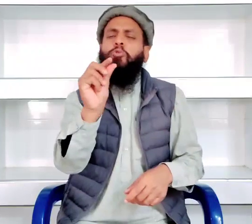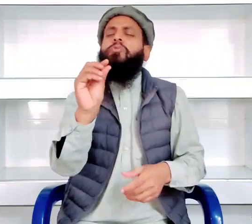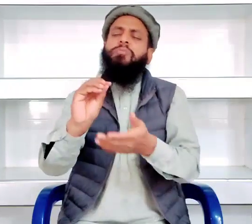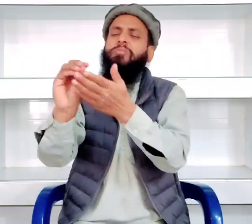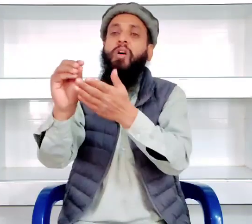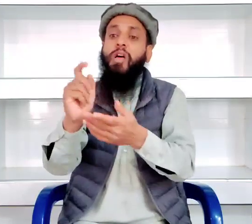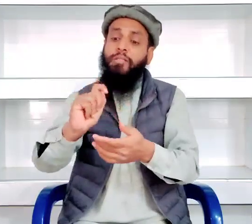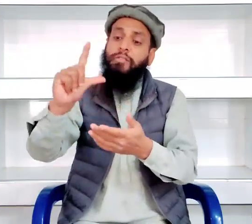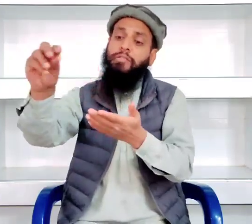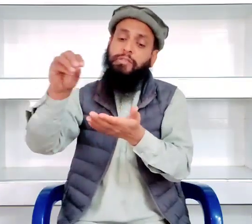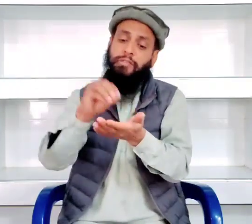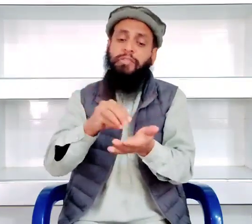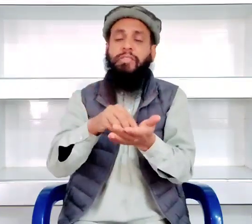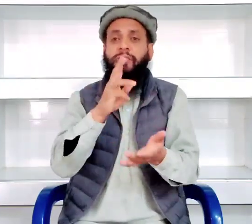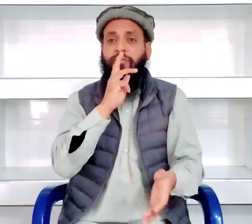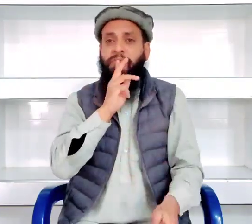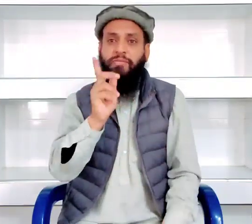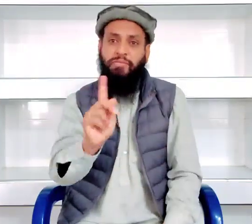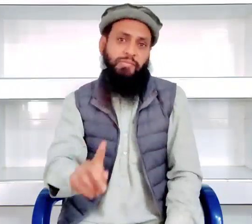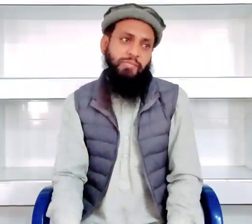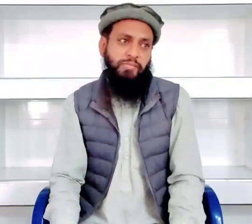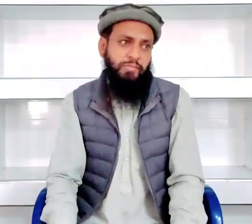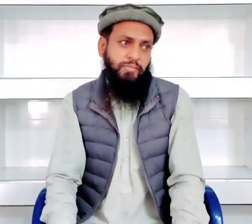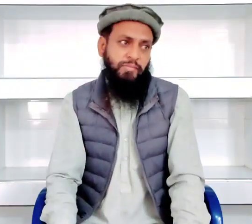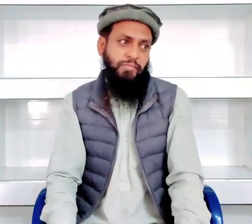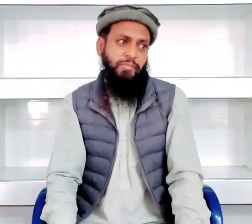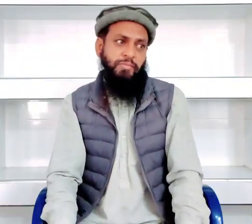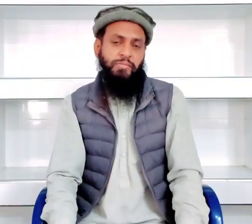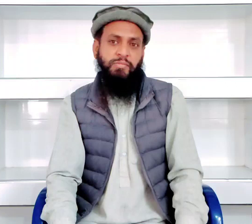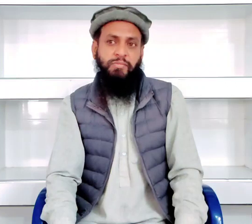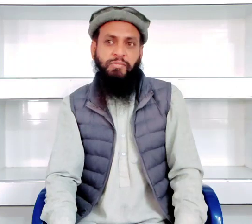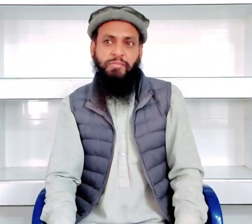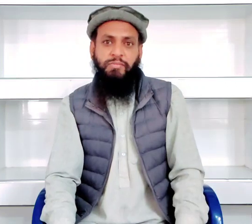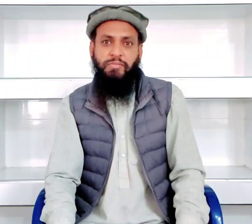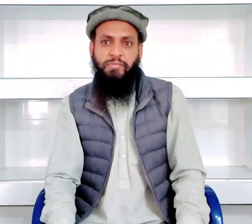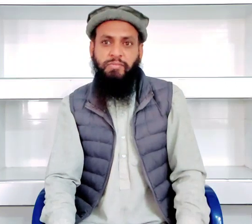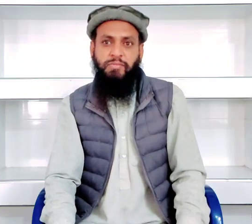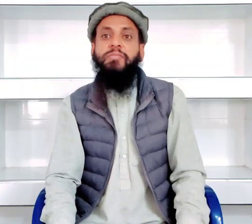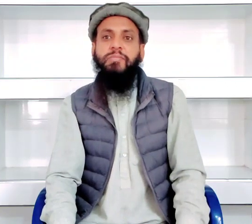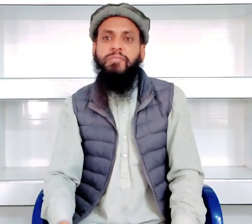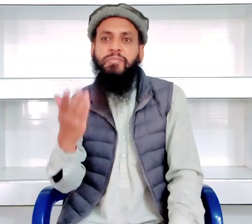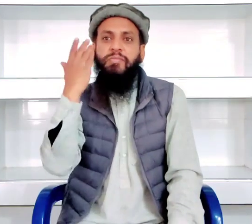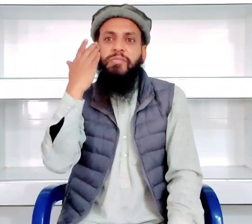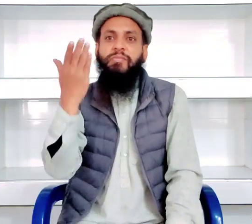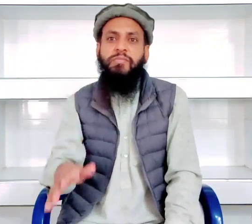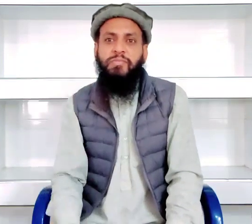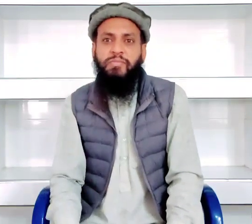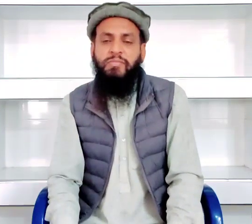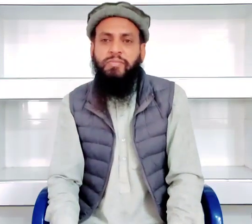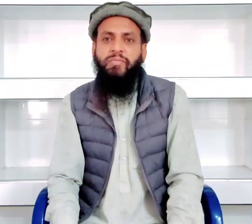کوئی بندہ اپنی پہلی دی فصل جیڑی ہے اونوں سیل کردا لیکن وہ آندا بھائی ہے چار پالیاں میں سیل کرنا لیکن انہاں وچ جو